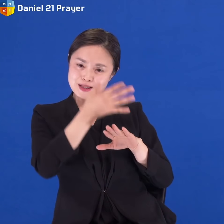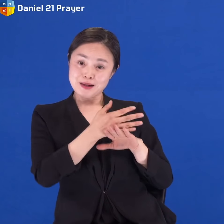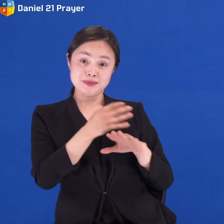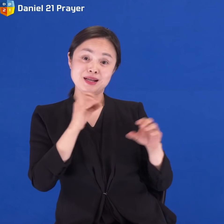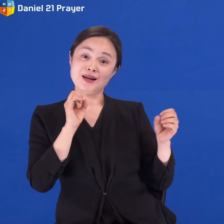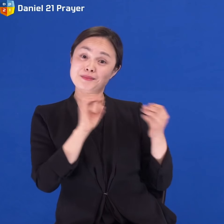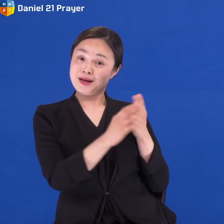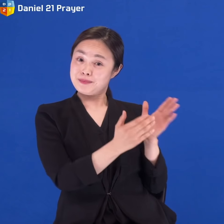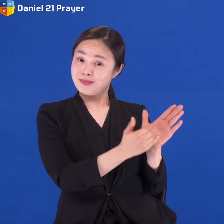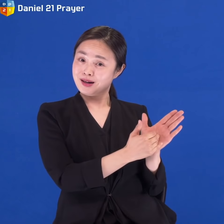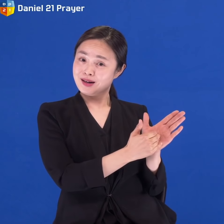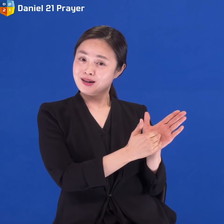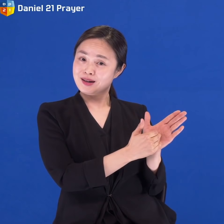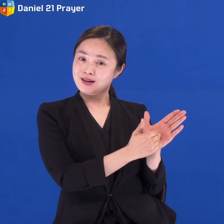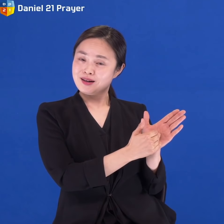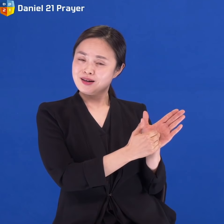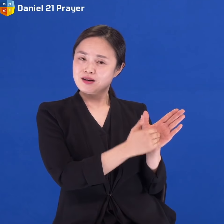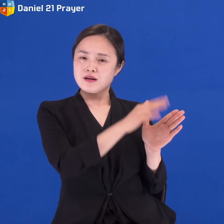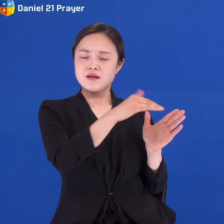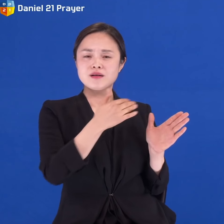좀 잘못 생각한 것 같다.